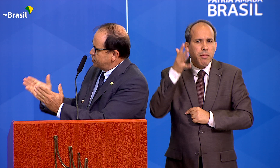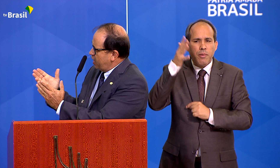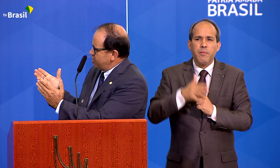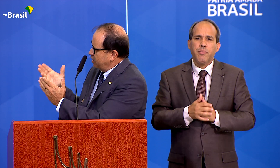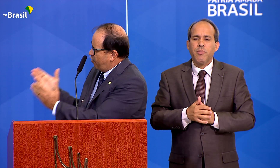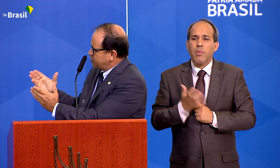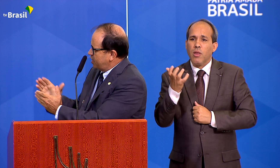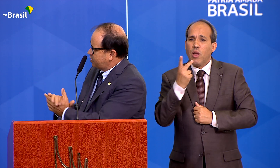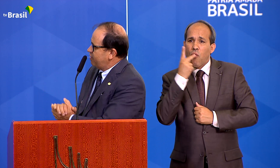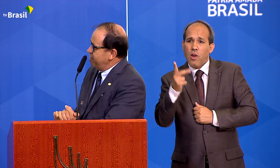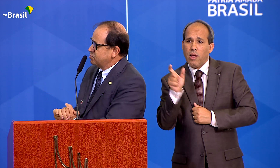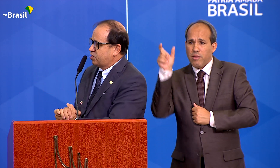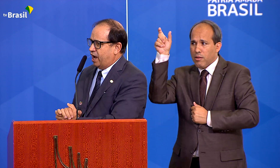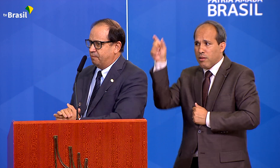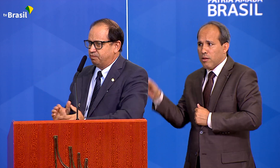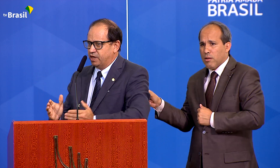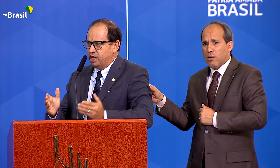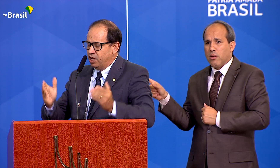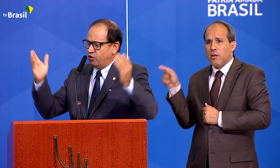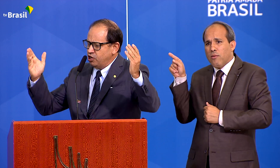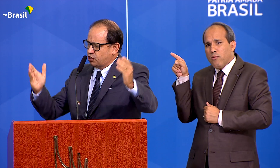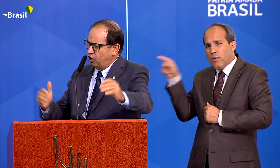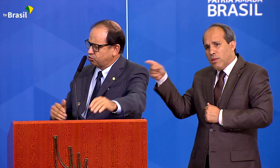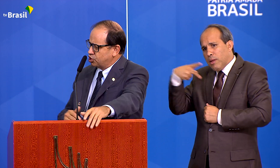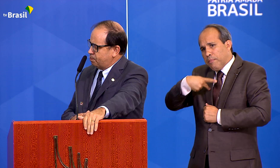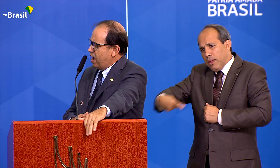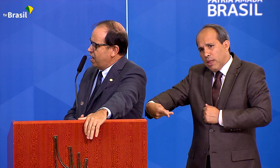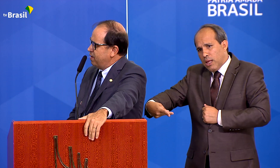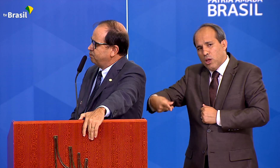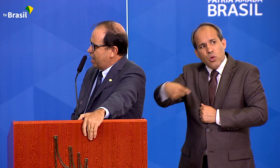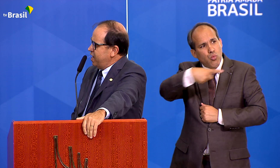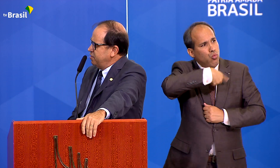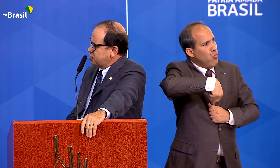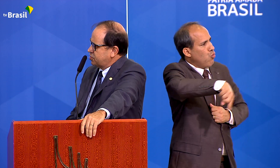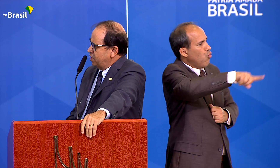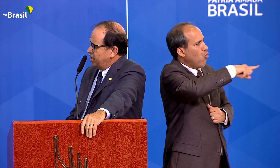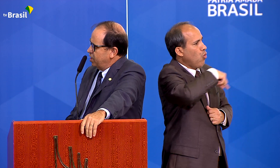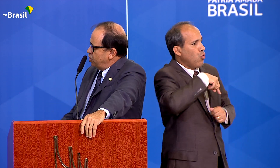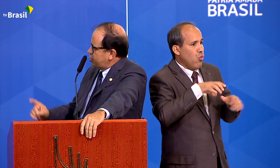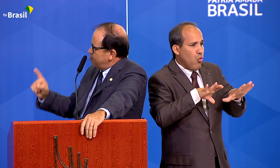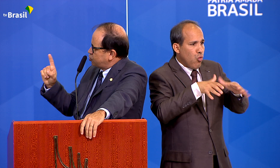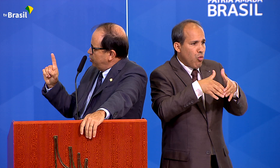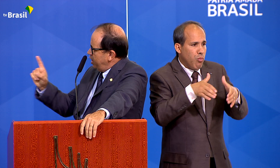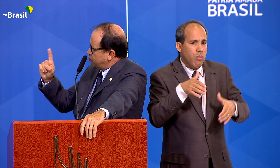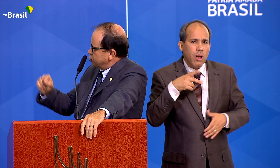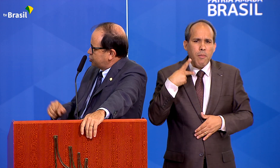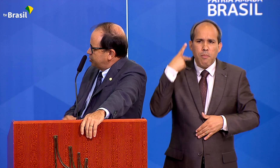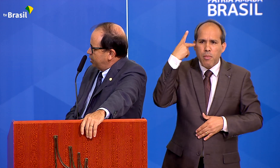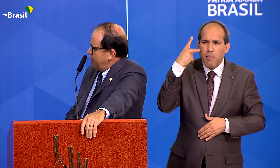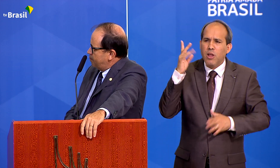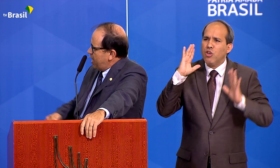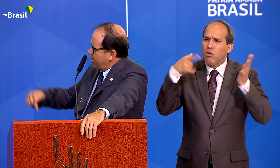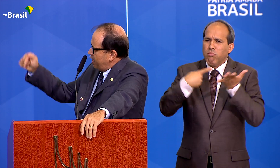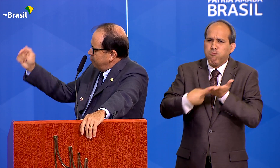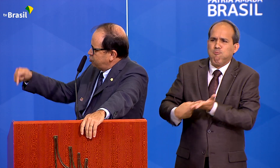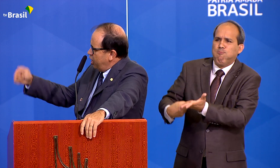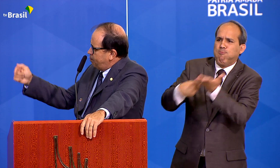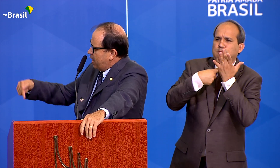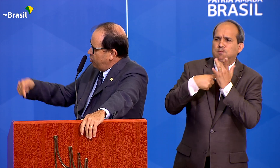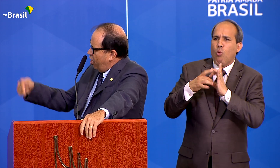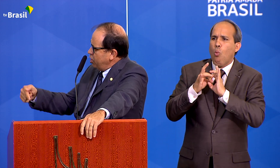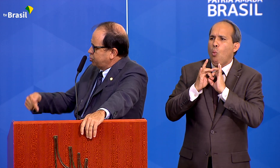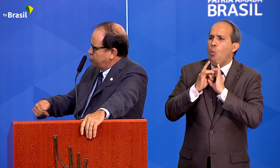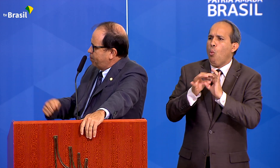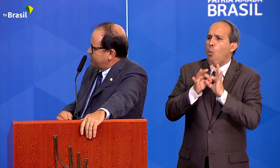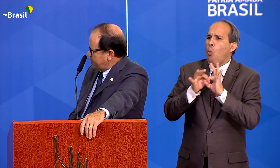quero dizer que você excelência de nossos outros parlamentares Estamos unidos para